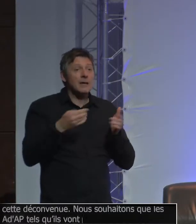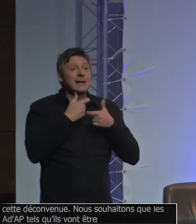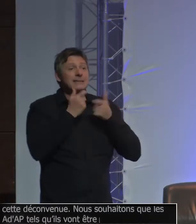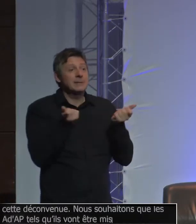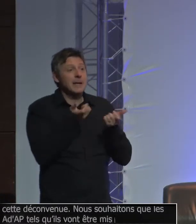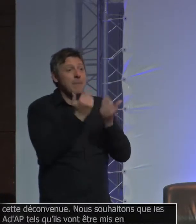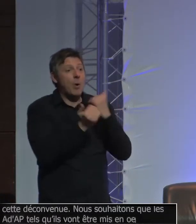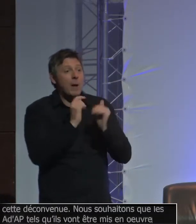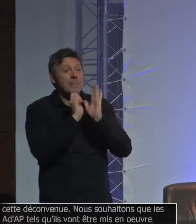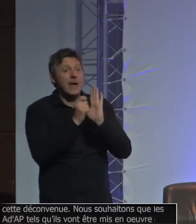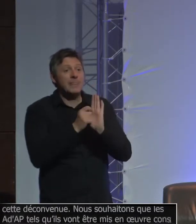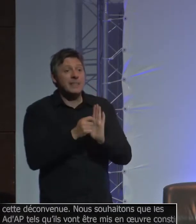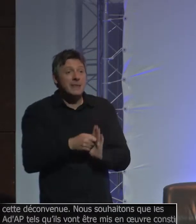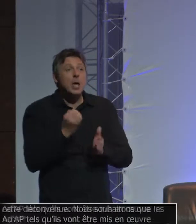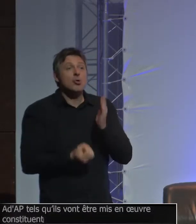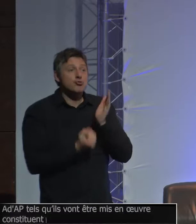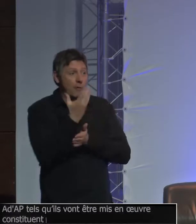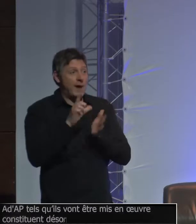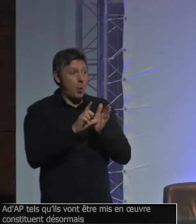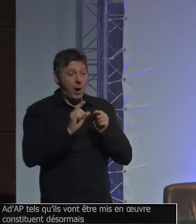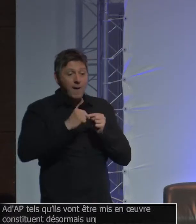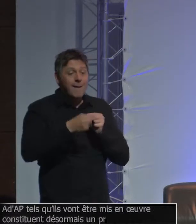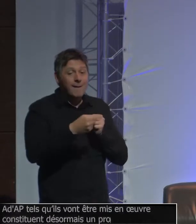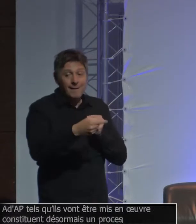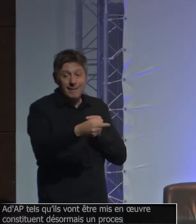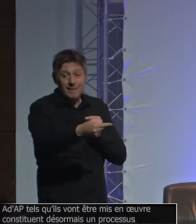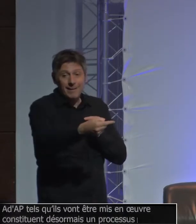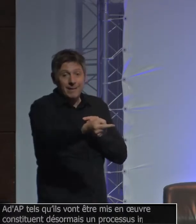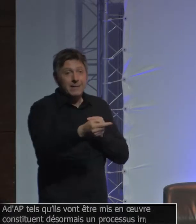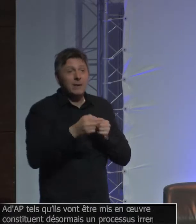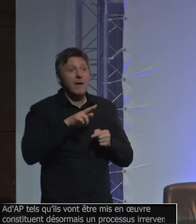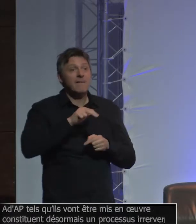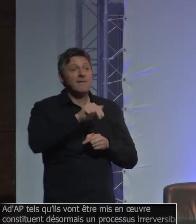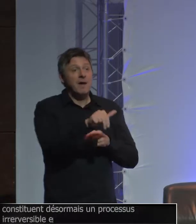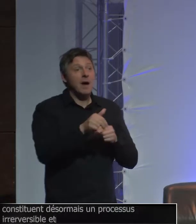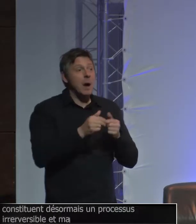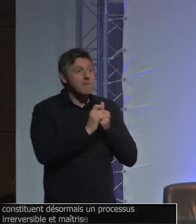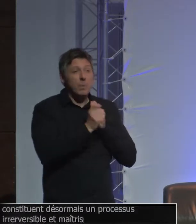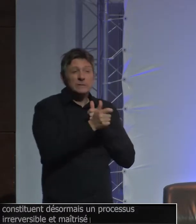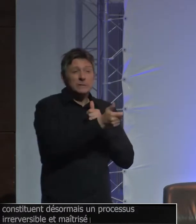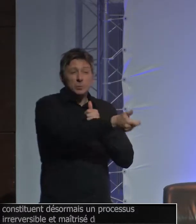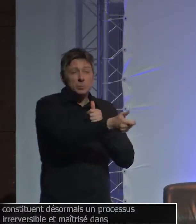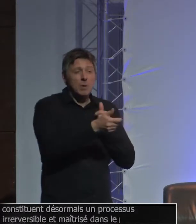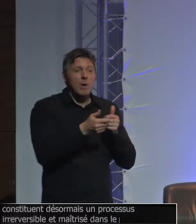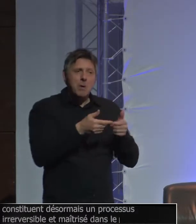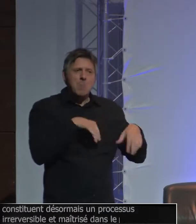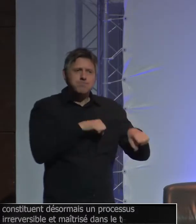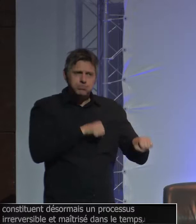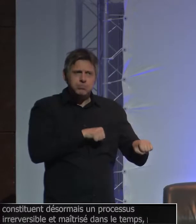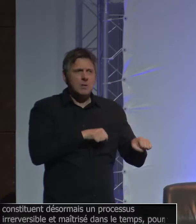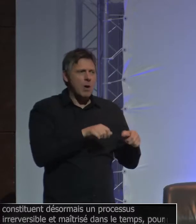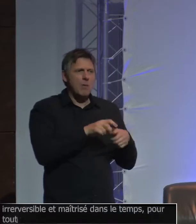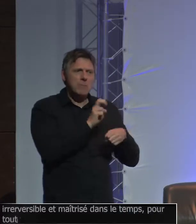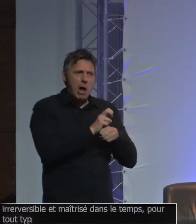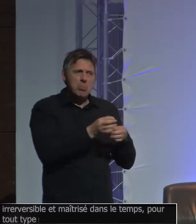mis en œuvre dans le cadre de la nouvelle loi constituent désormais un processus irréversible et maîtrisé dans le